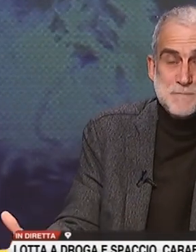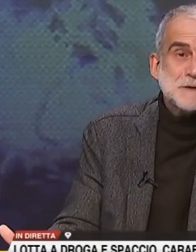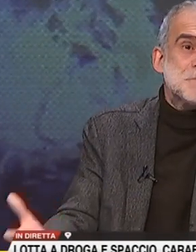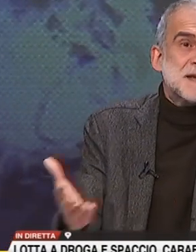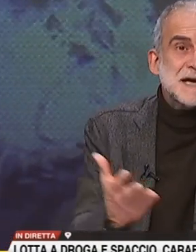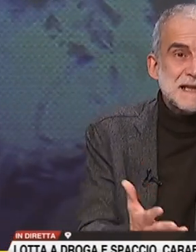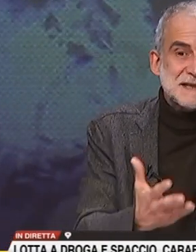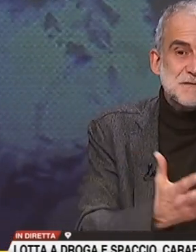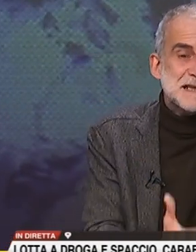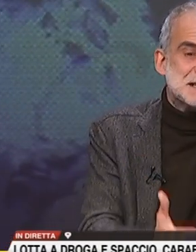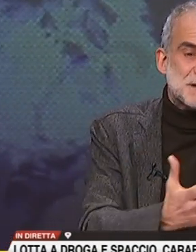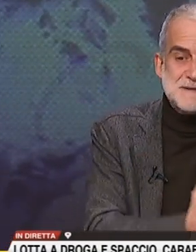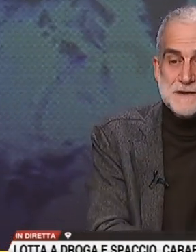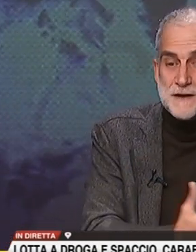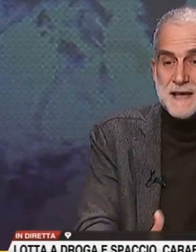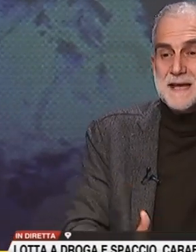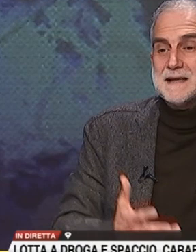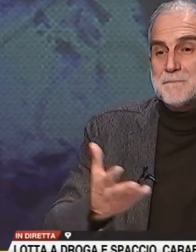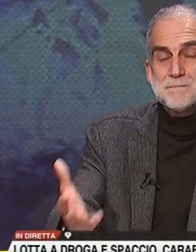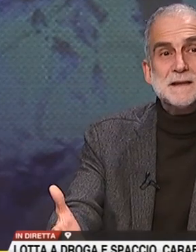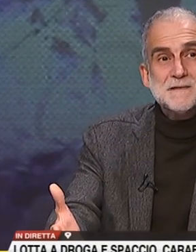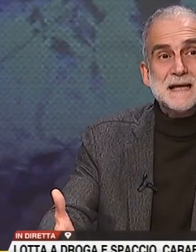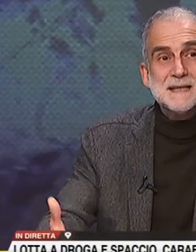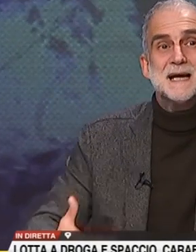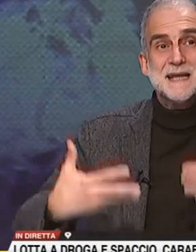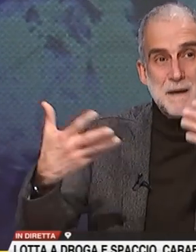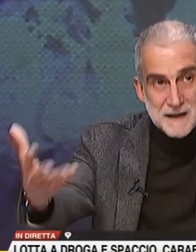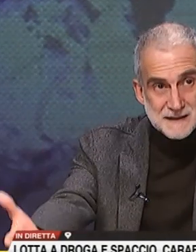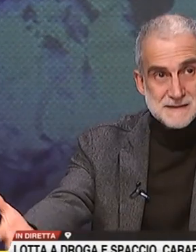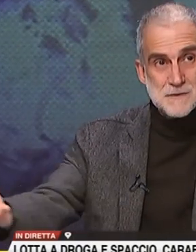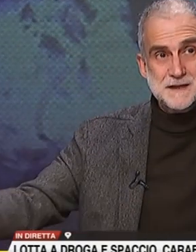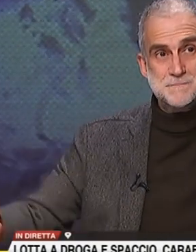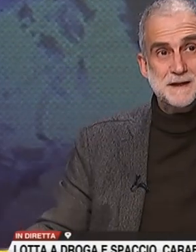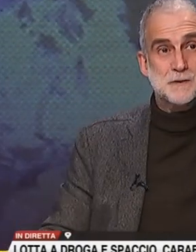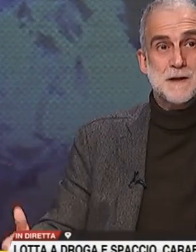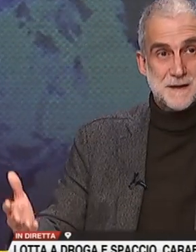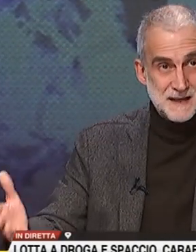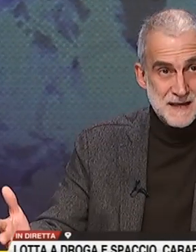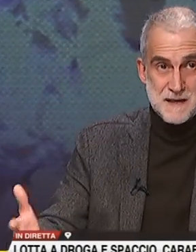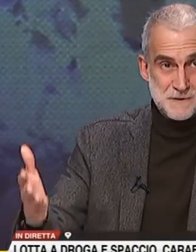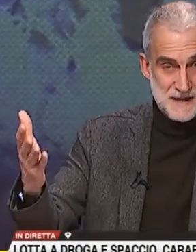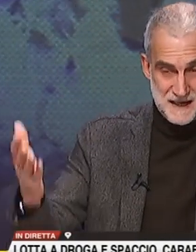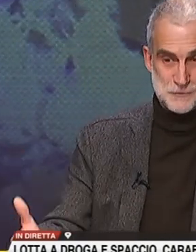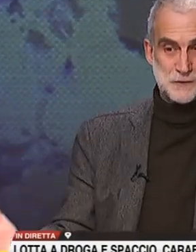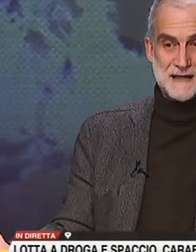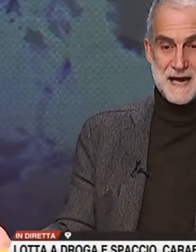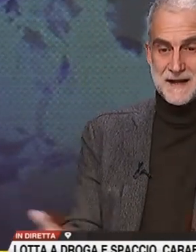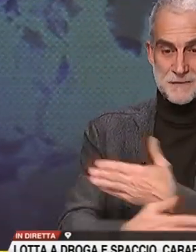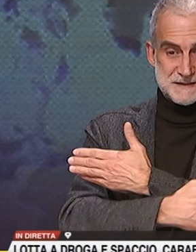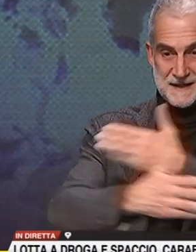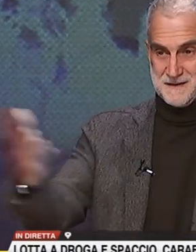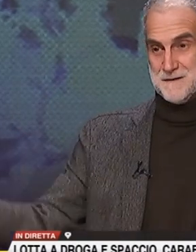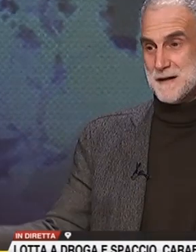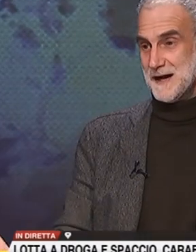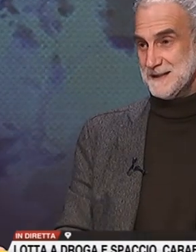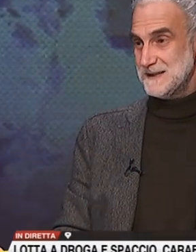importante rispetto a delle attività di prevenzione e a delle attività di riabilitazione rispetto, perché bisogna anche sottolineare in